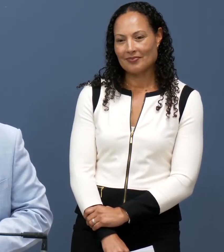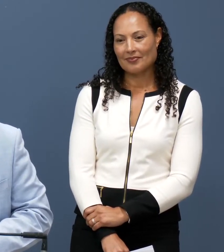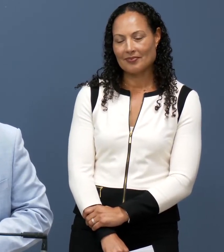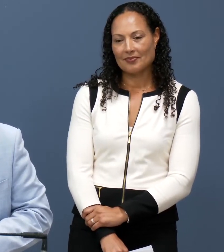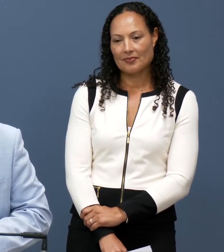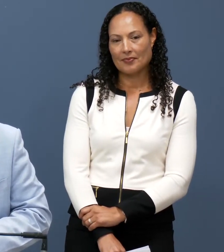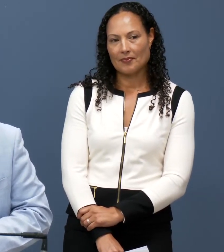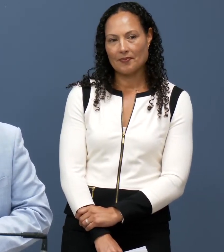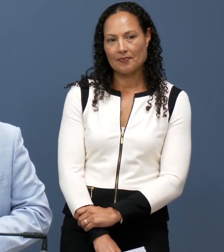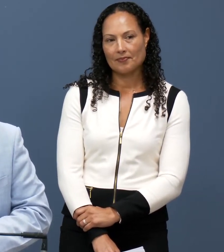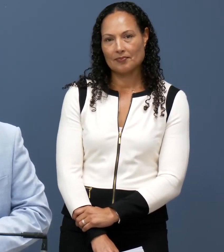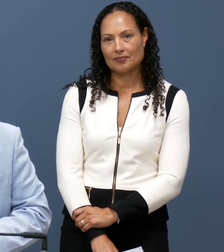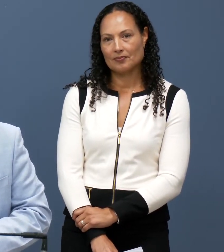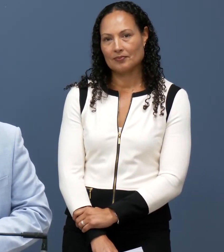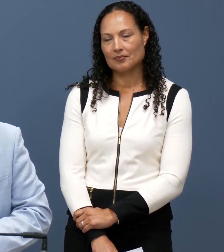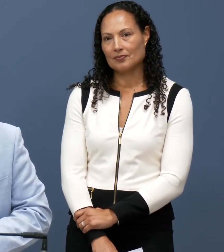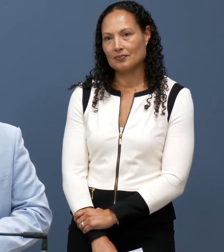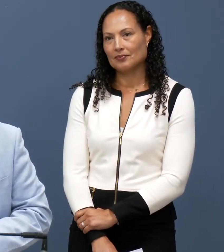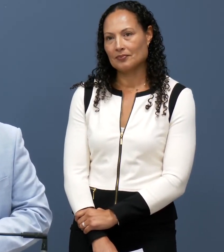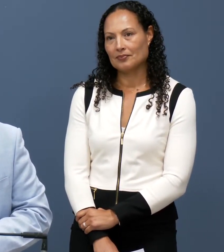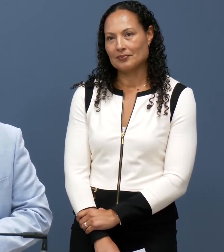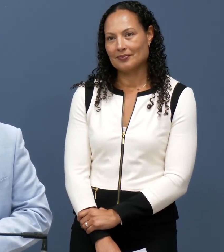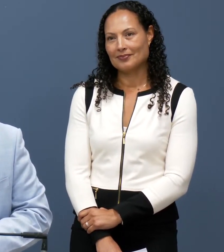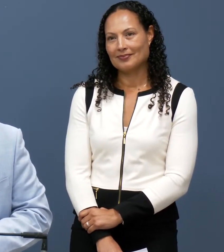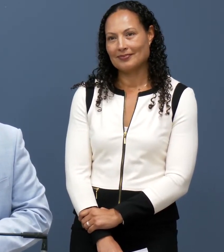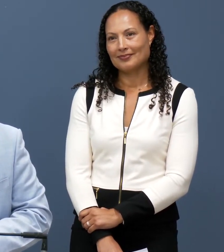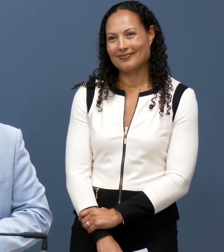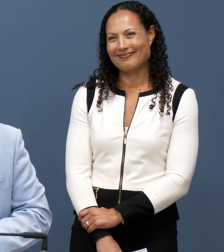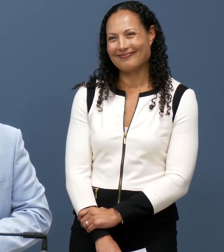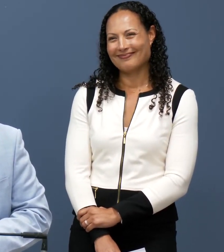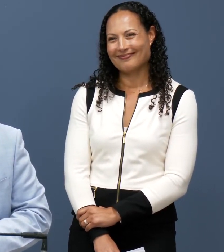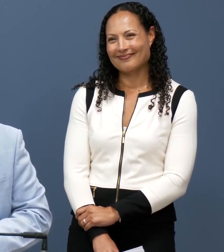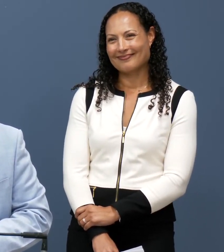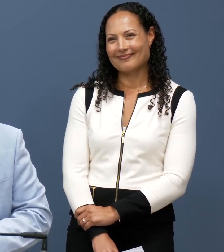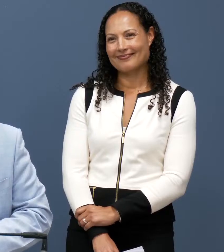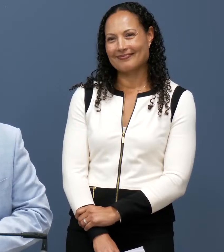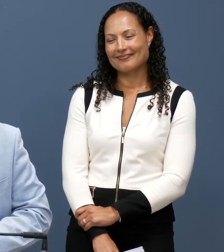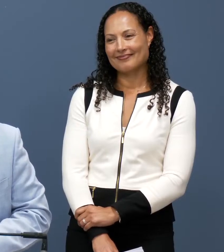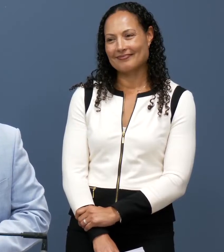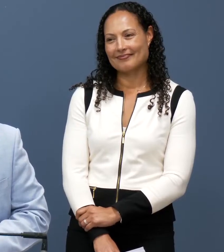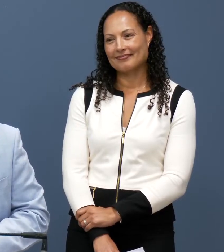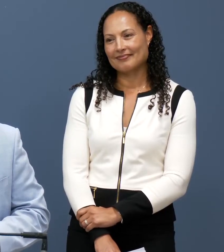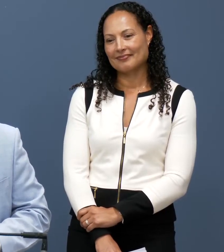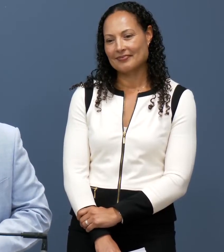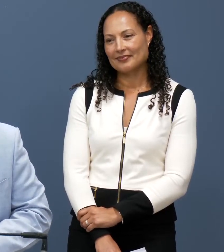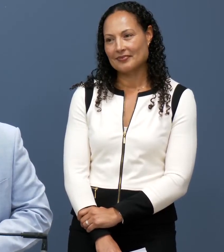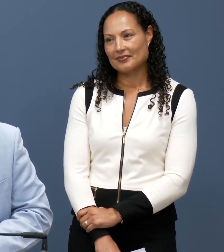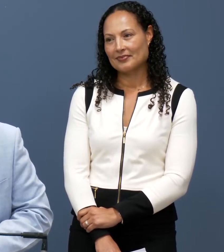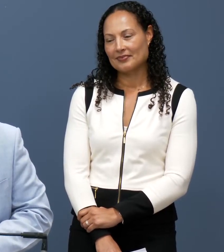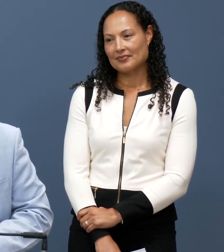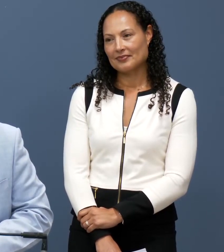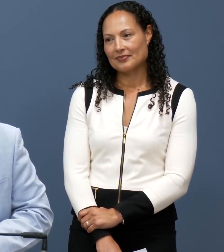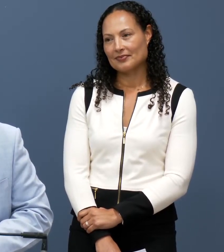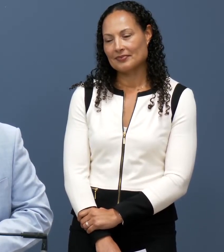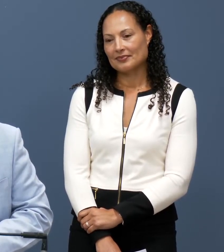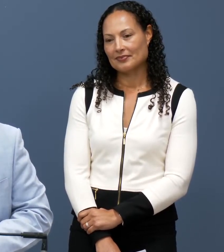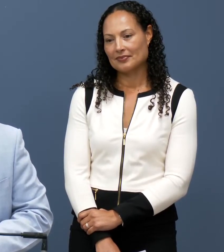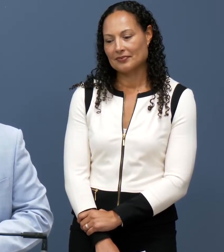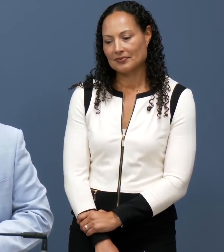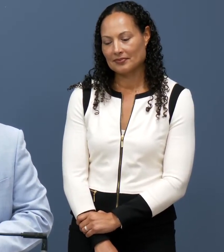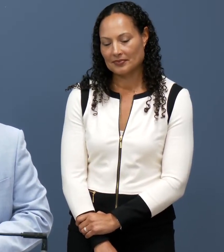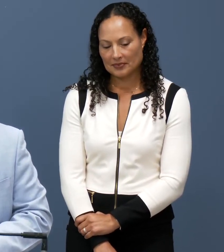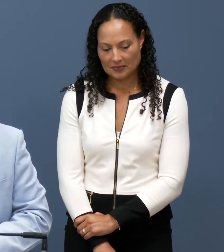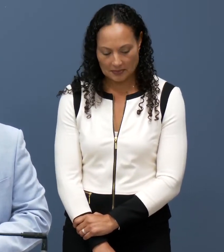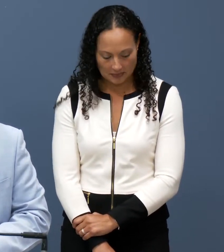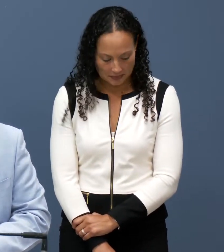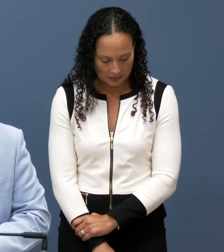យចុះយ៉ាងខ្លាំងដែរខាងក្រោមនេះគឺជាតួលេខពិស្ដារនៃការថយចុះនៃចំនួនជនអនាថាតាមអាយុ18ដល់24ឆ្នាំថយចុះ